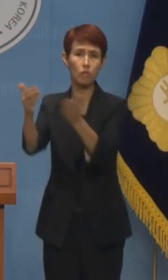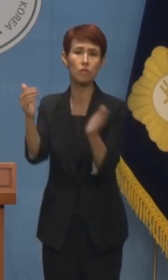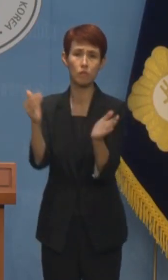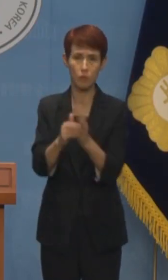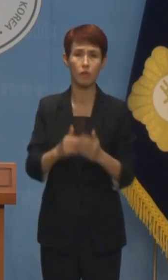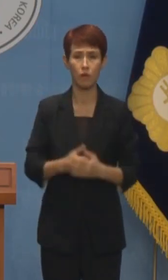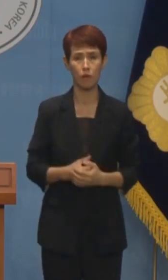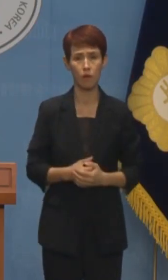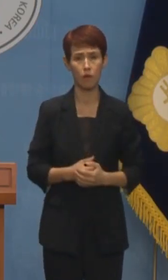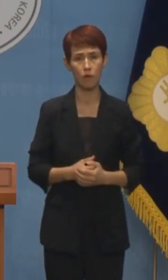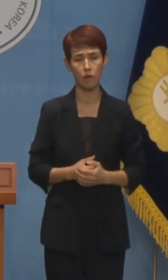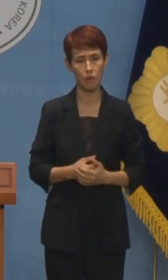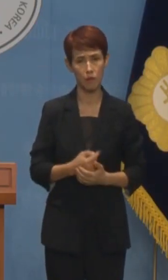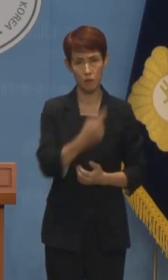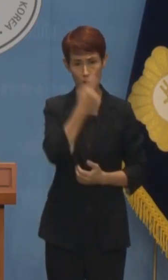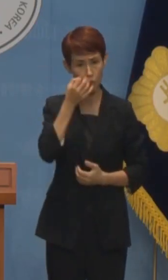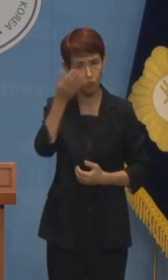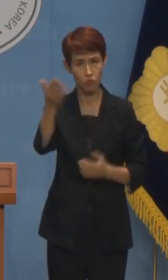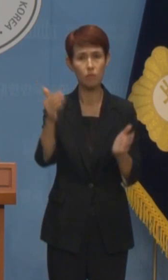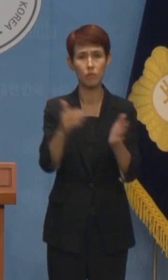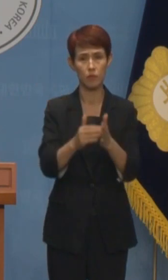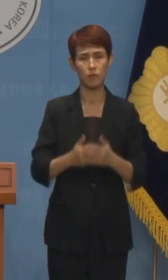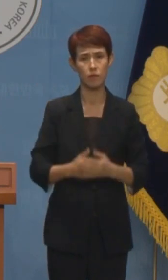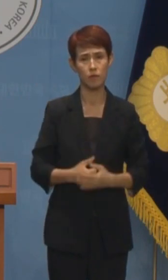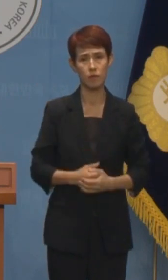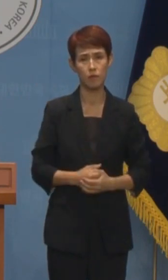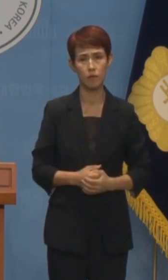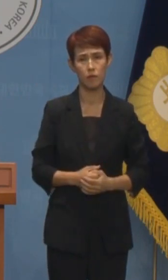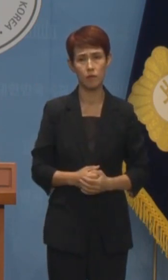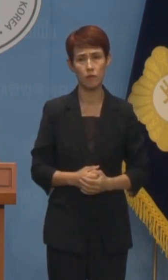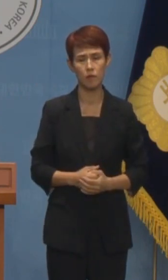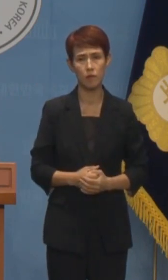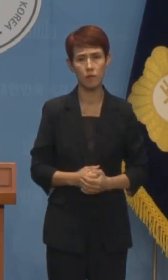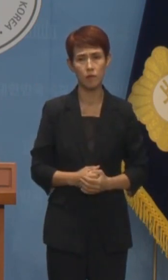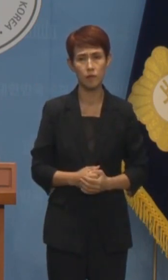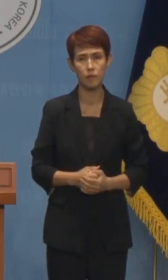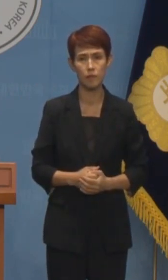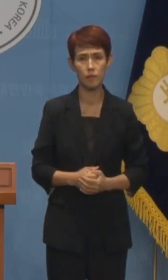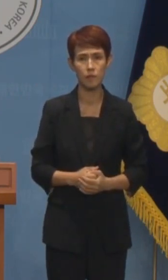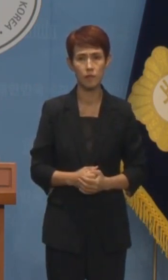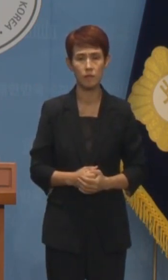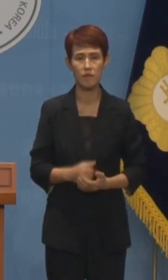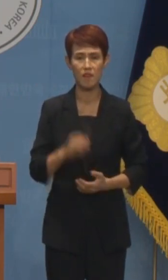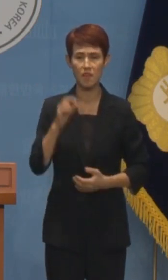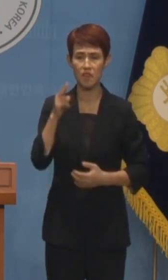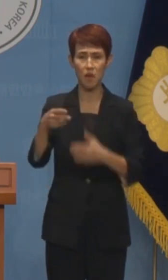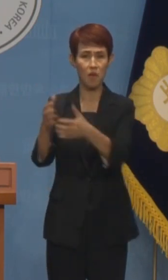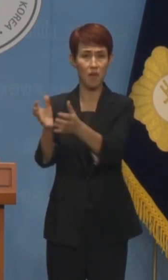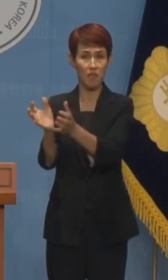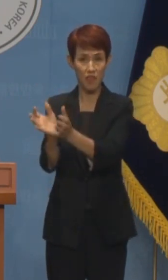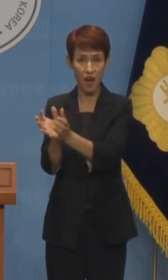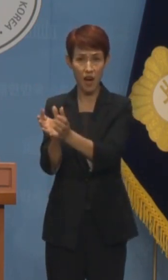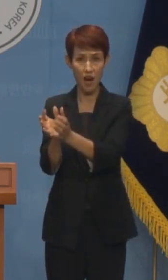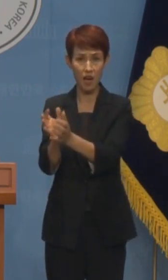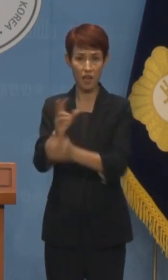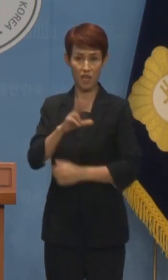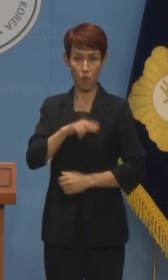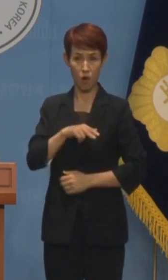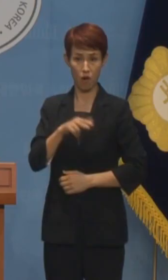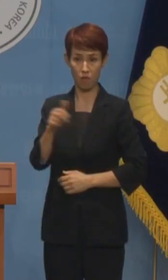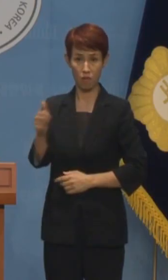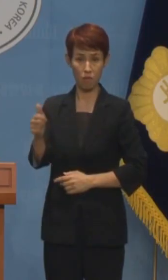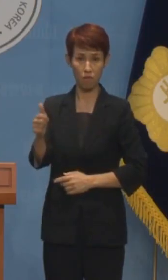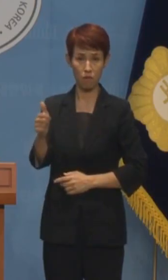현장의 범행의 증거로 제출을 하였습니다. 집권 여당의 모 의원의 피섭